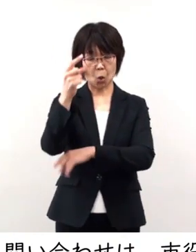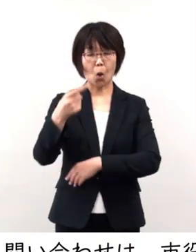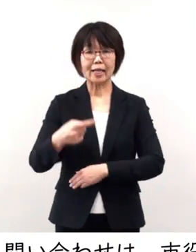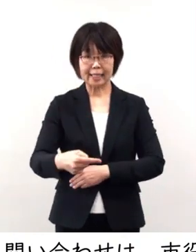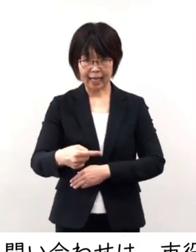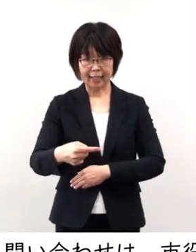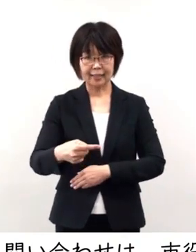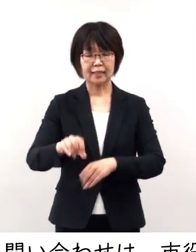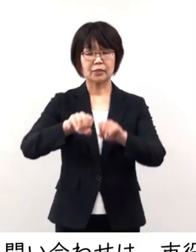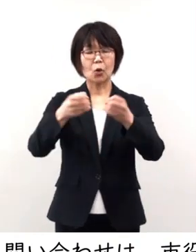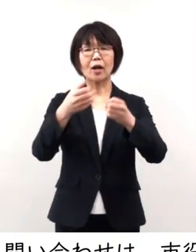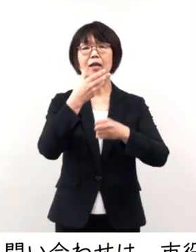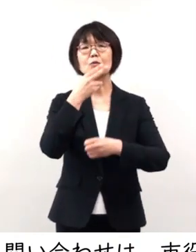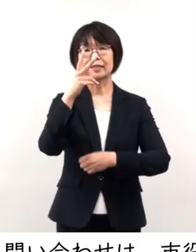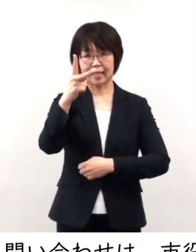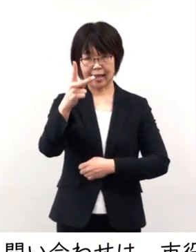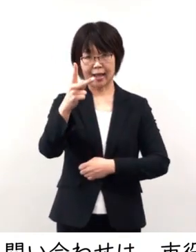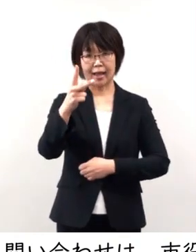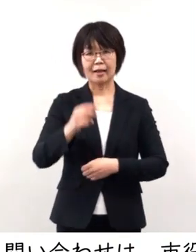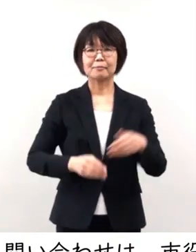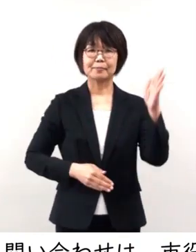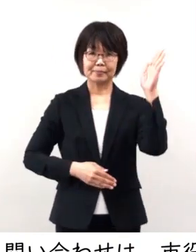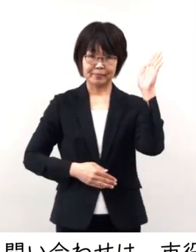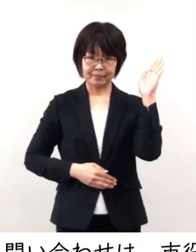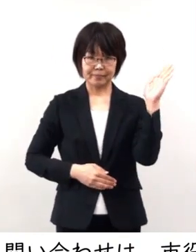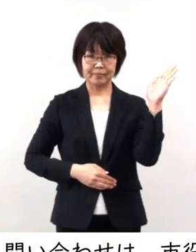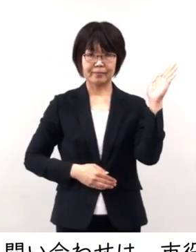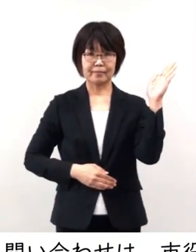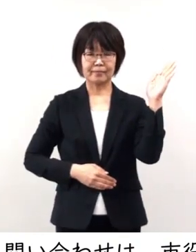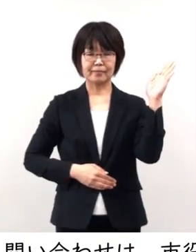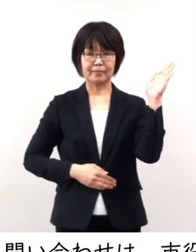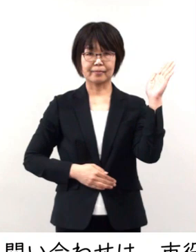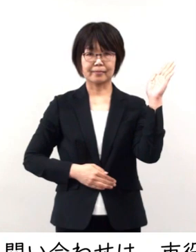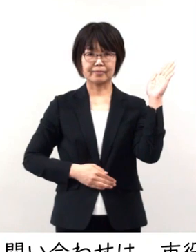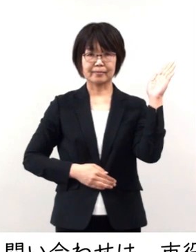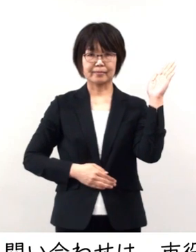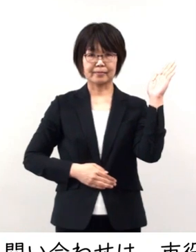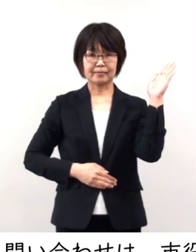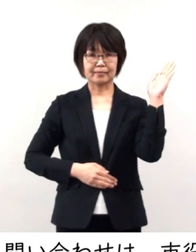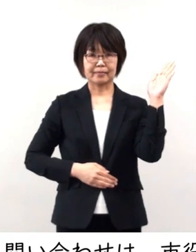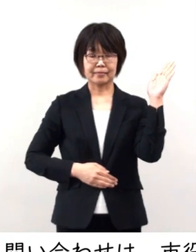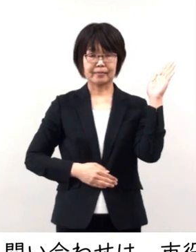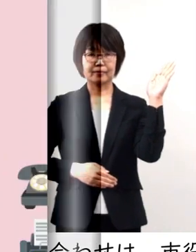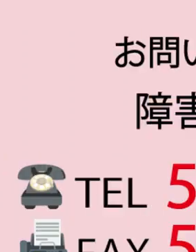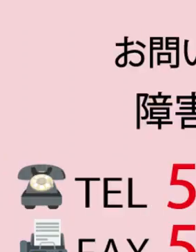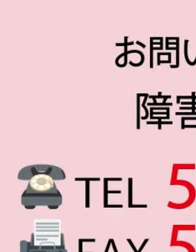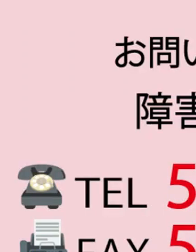舎1階障害福祉課 559-5075 へ。